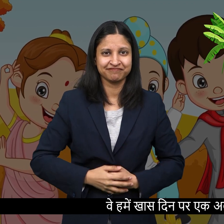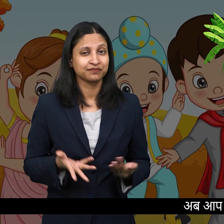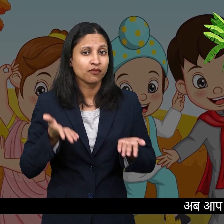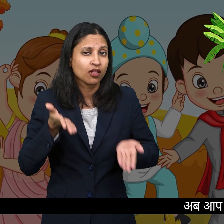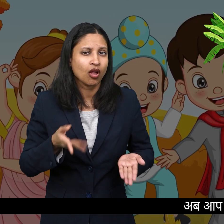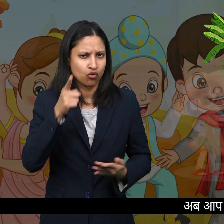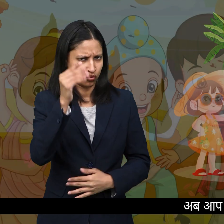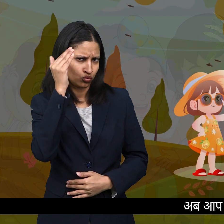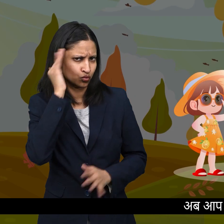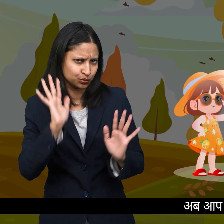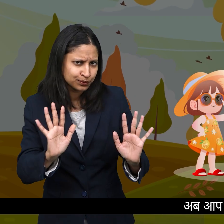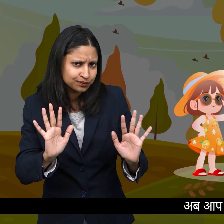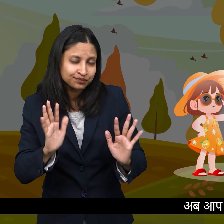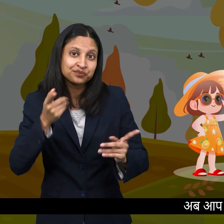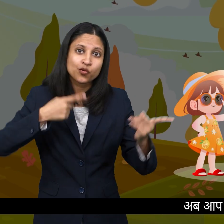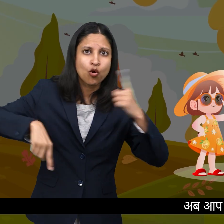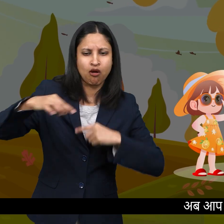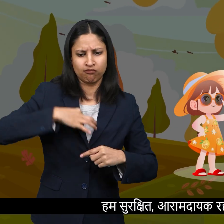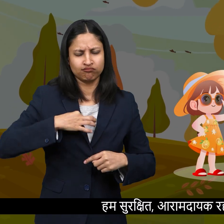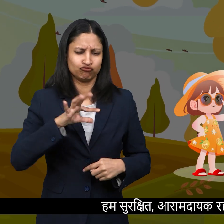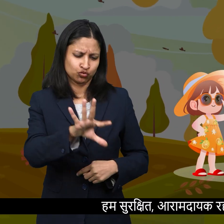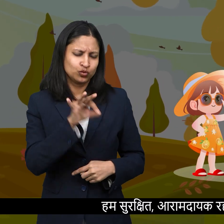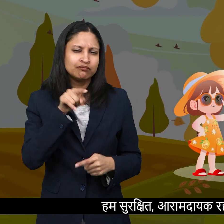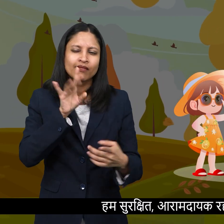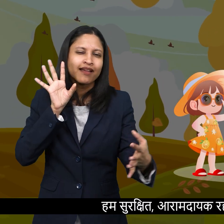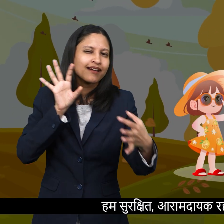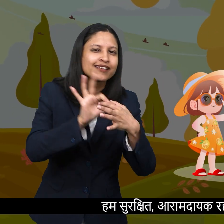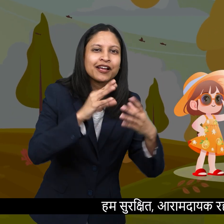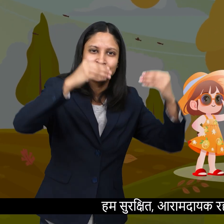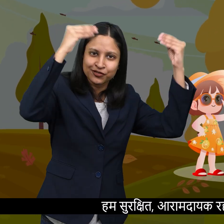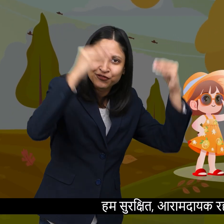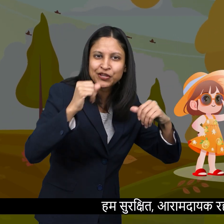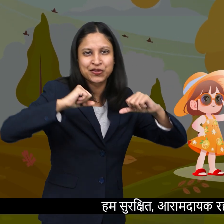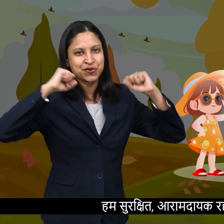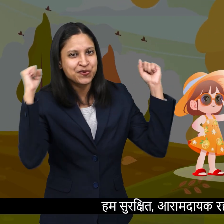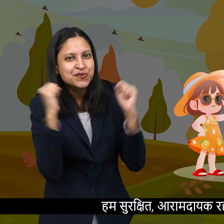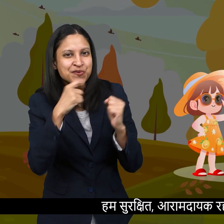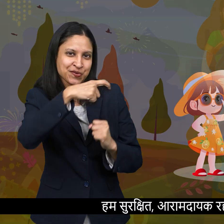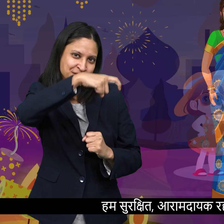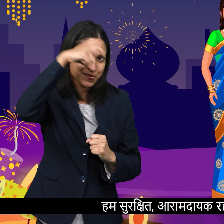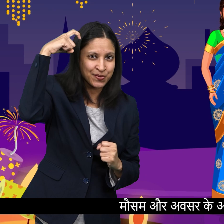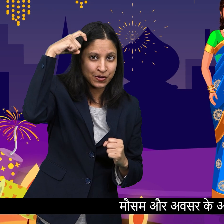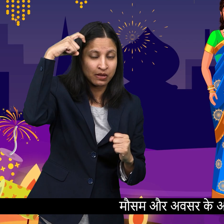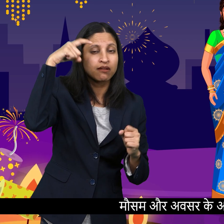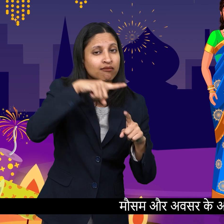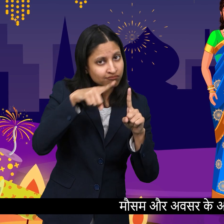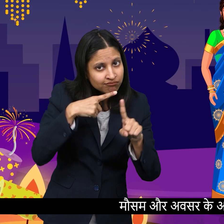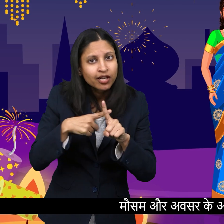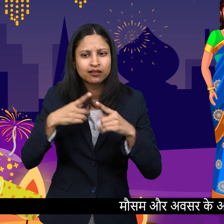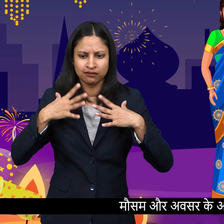अब आप जानते हैं, हम सुरक्षित, आरामदायक रहने और अच्छे दिखने के लिए मौसम और अवसर के